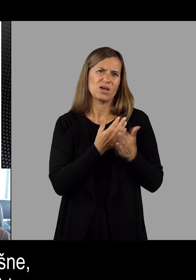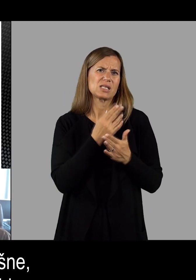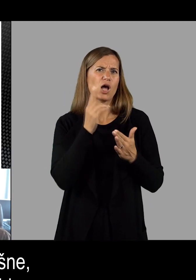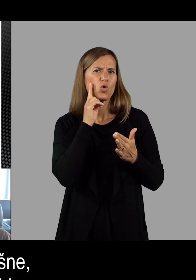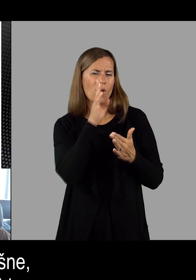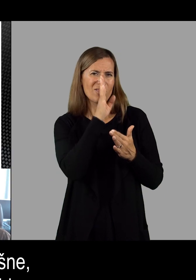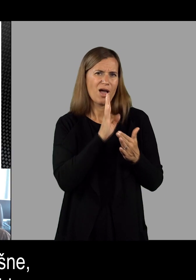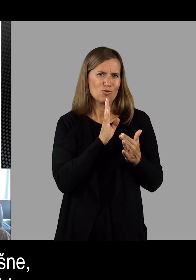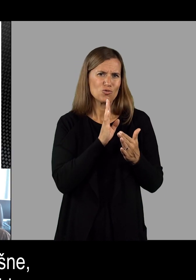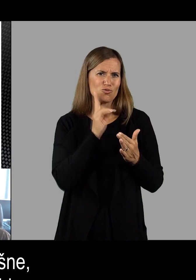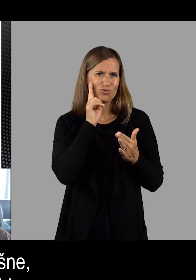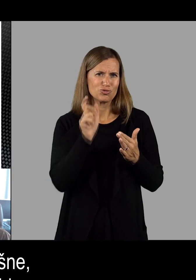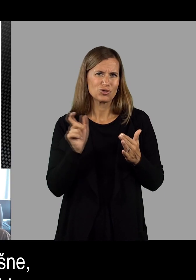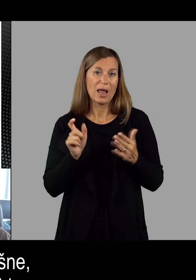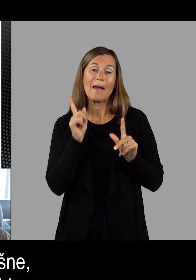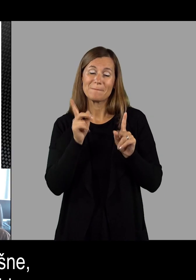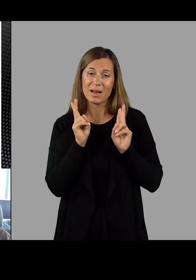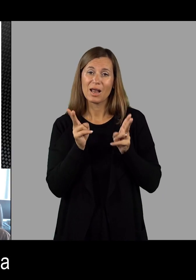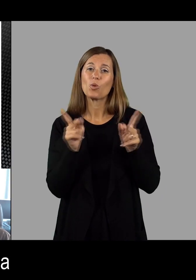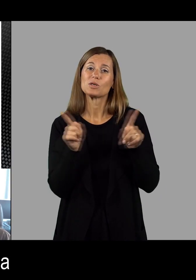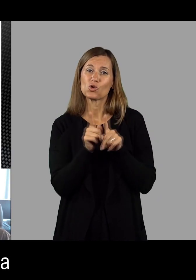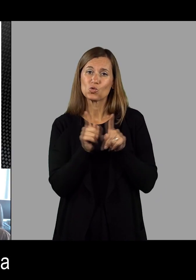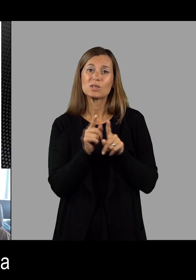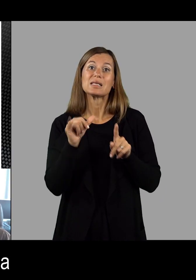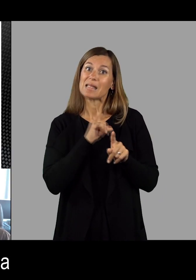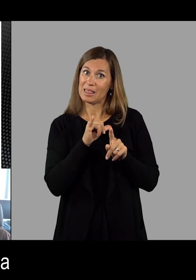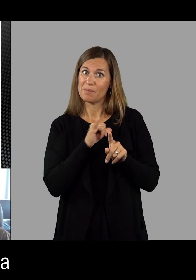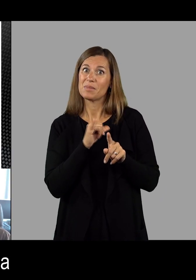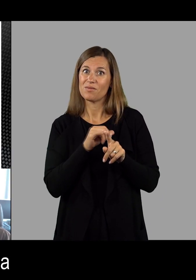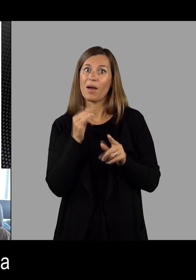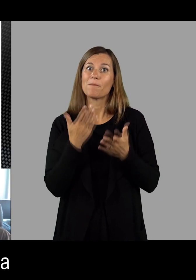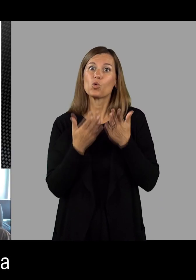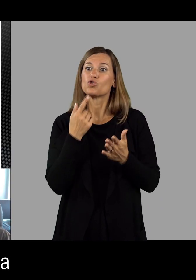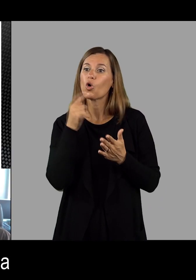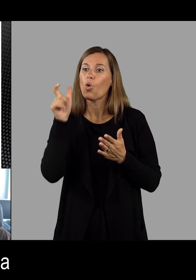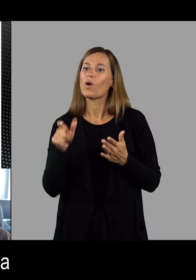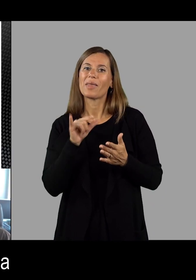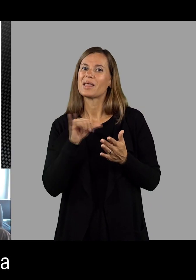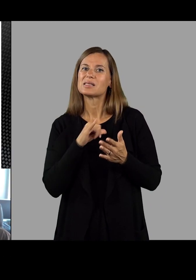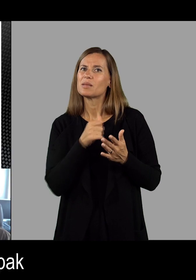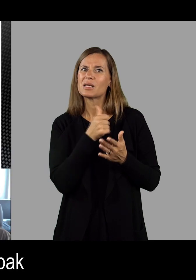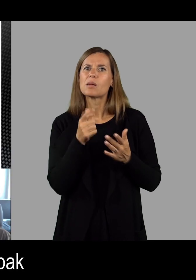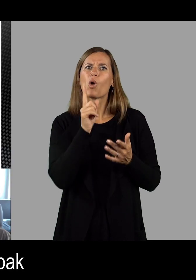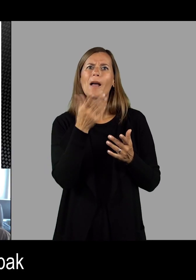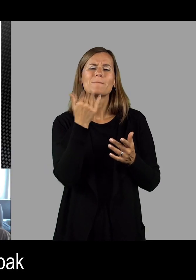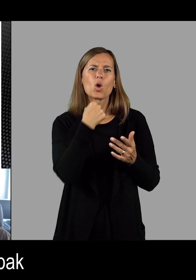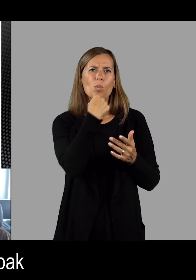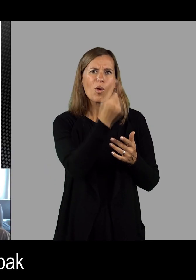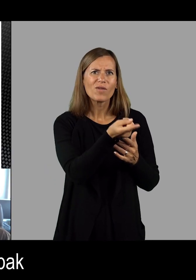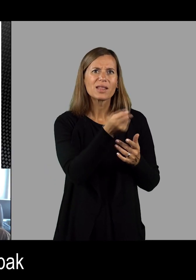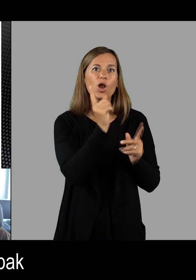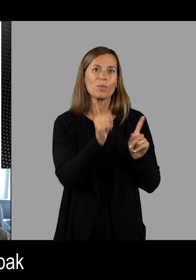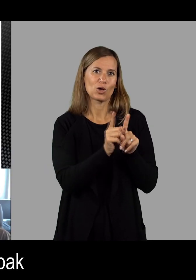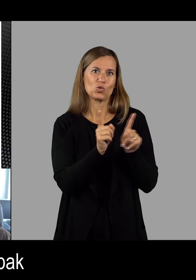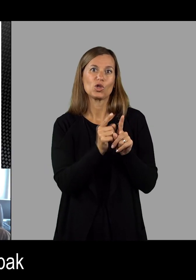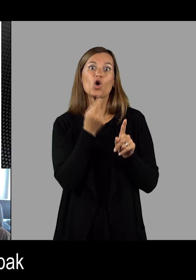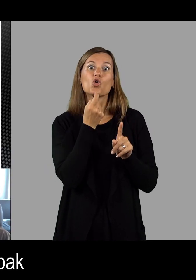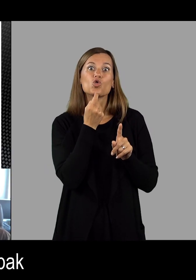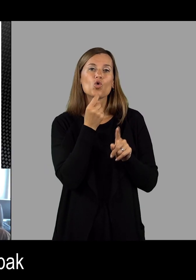kakšne gluhe in naglušne, ampak dejansko pa so lahko tudi zanimiva, saj morda nekoga ne zanima samo, kaj je bilo povedano, ampak